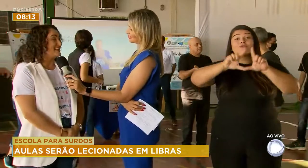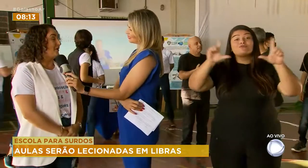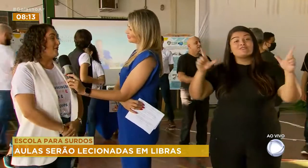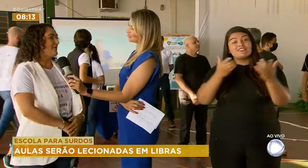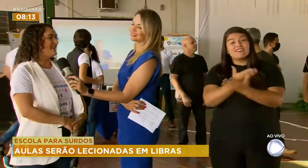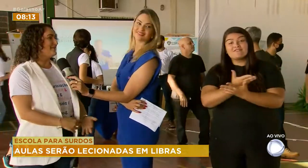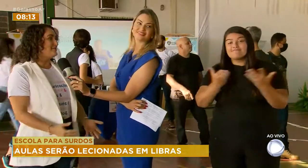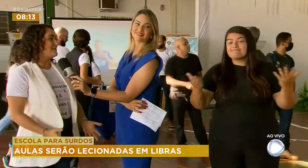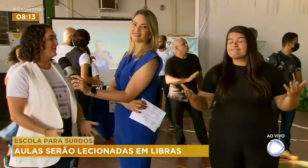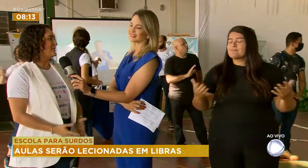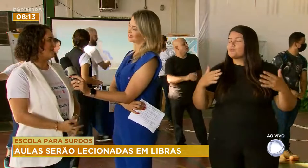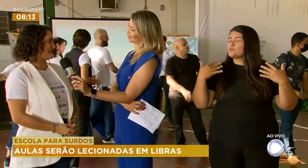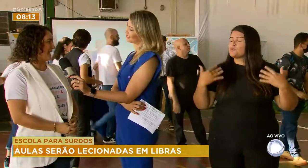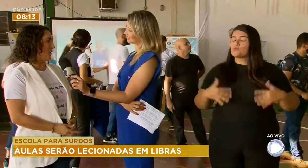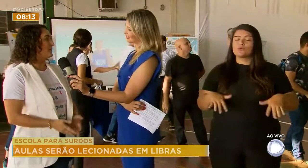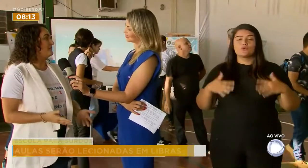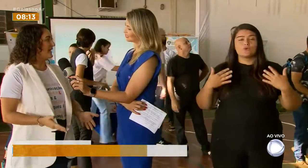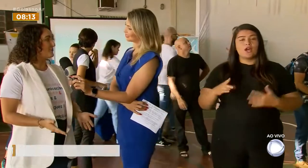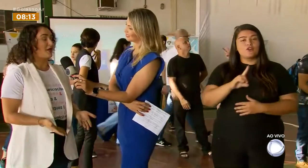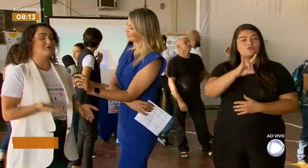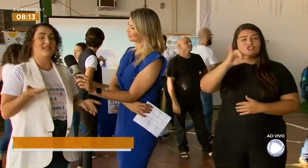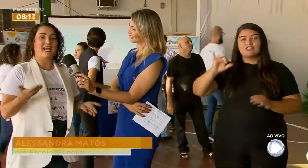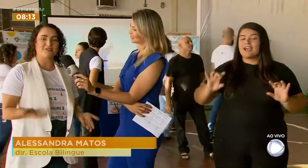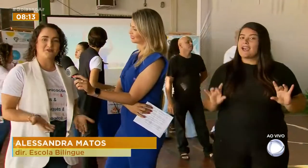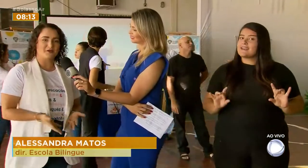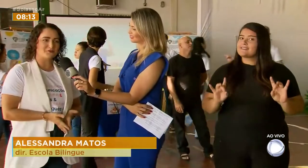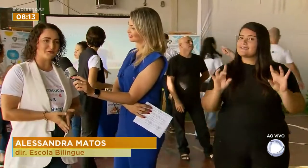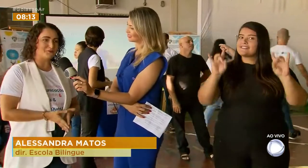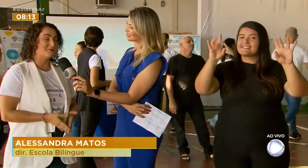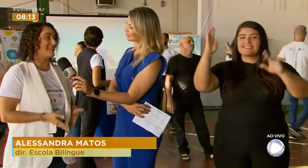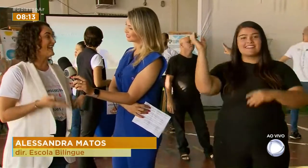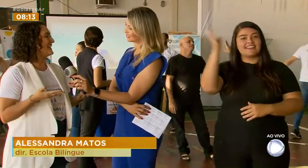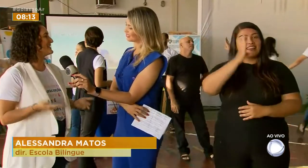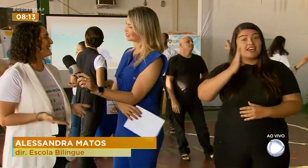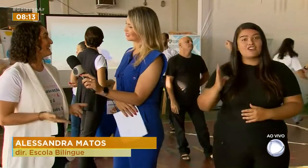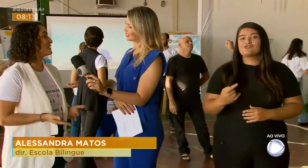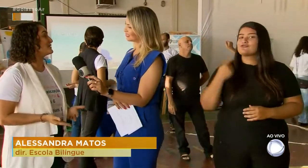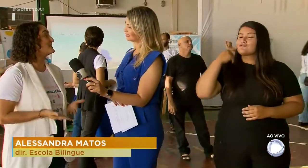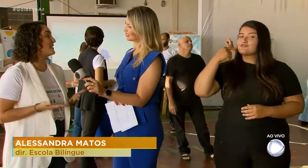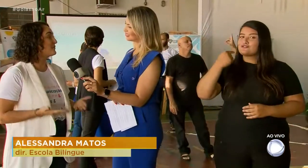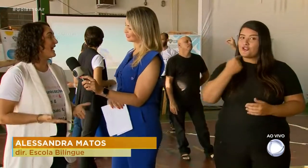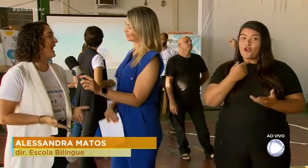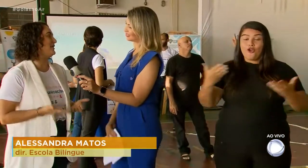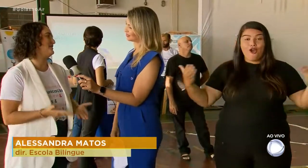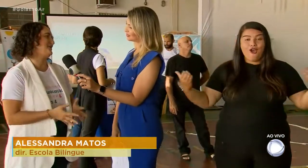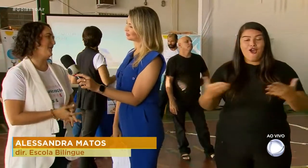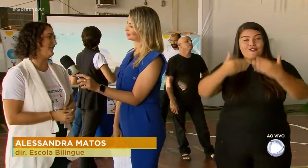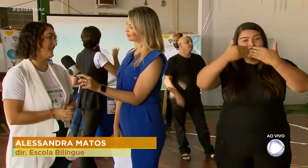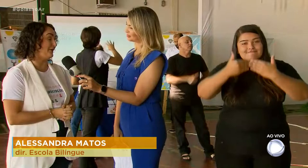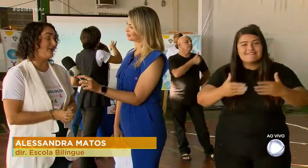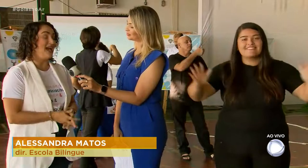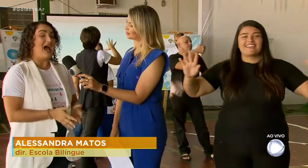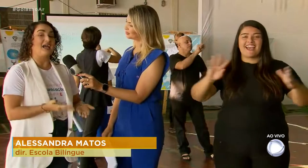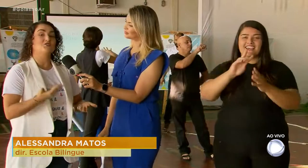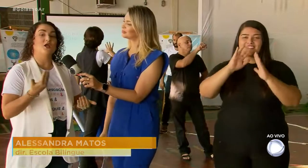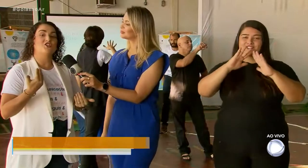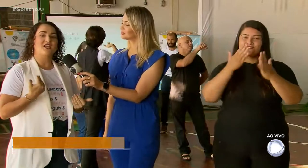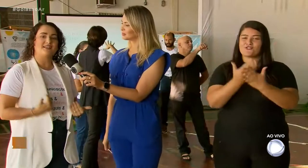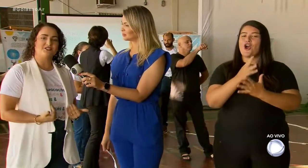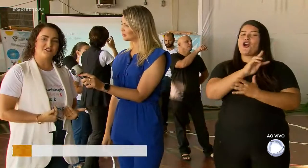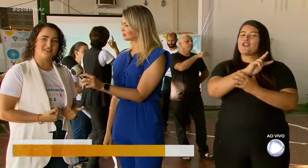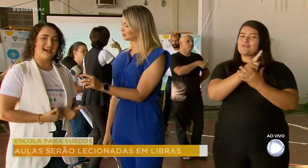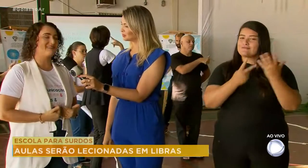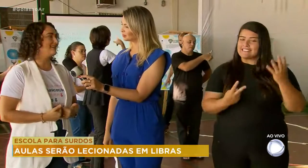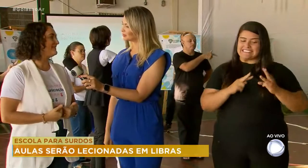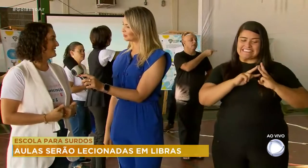Então, um dia muito especial. Primeiro, porque é o dia nacional dos surdos. E nessa data, nós vamos inaugurar a nossa escola bilíngue. A escola